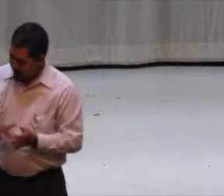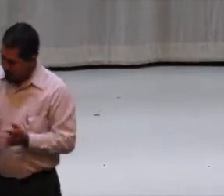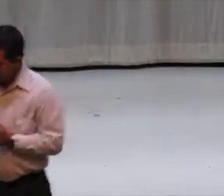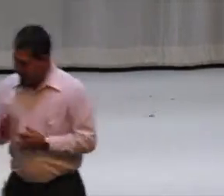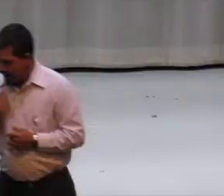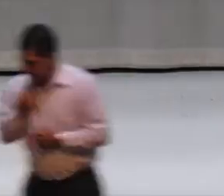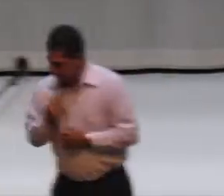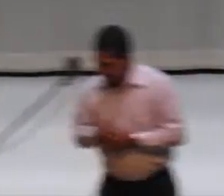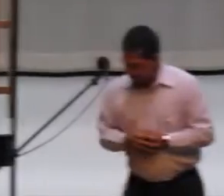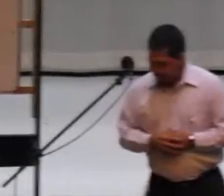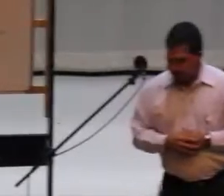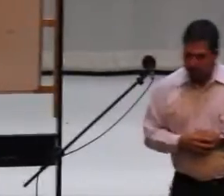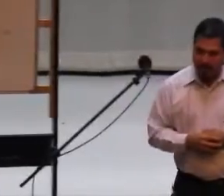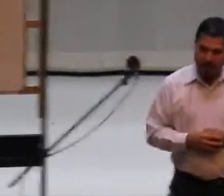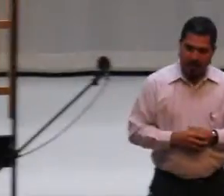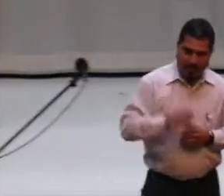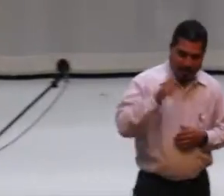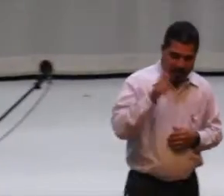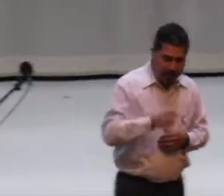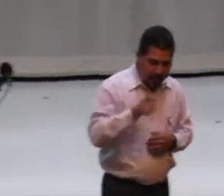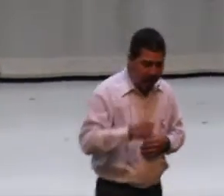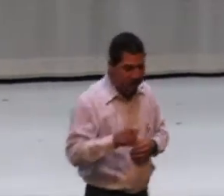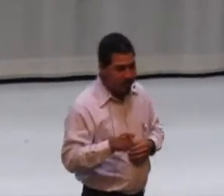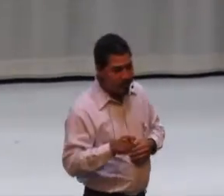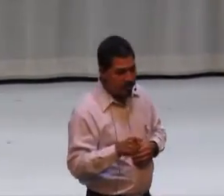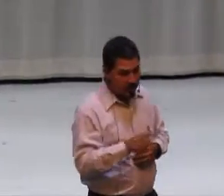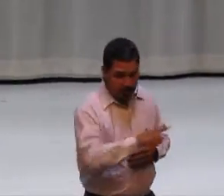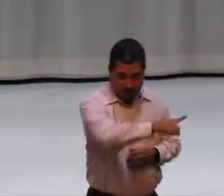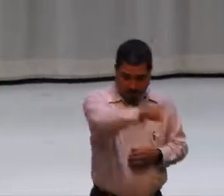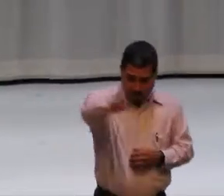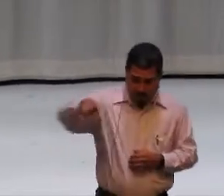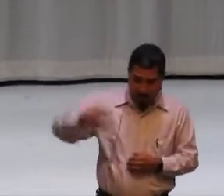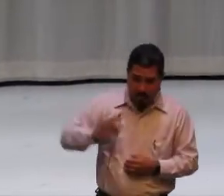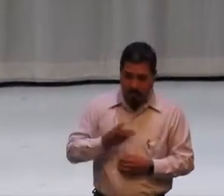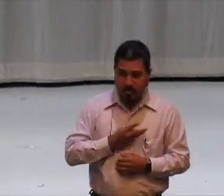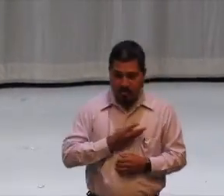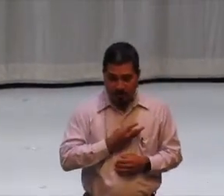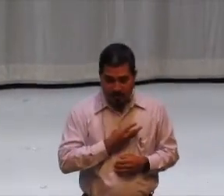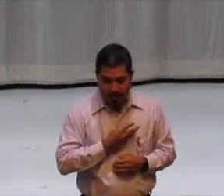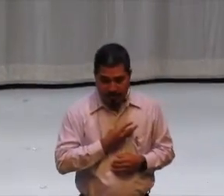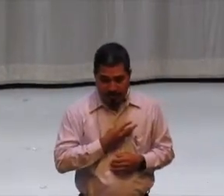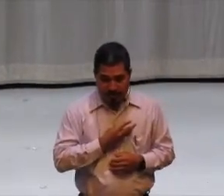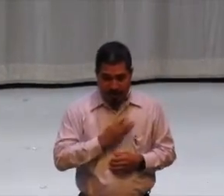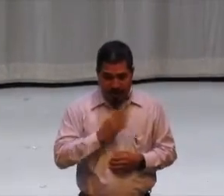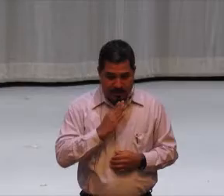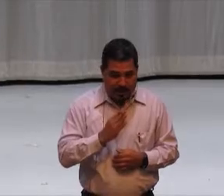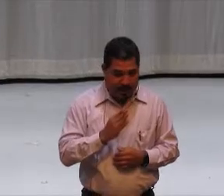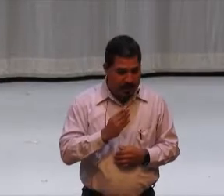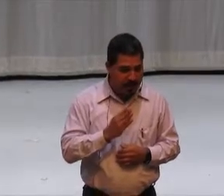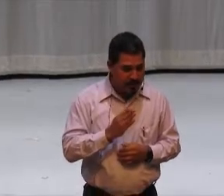Dice la Biblia que necesitamos todos nosotros ser o